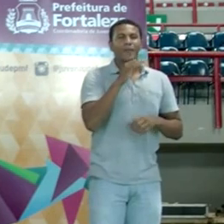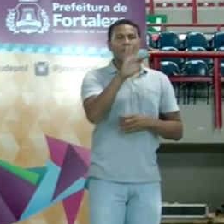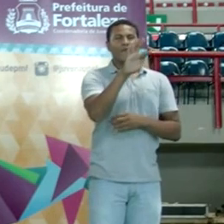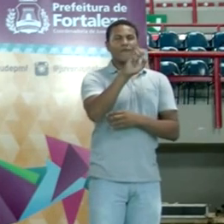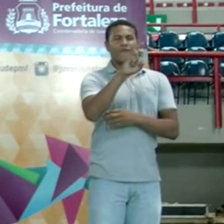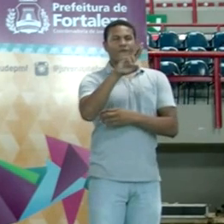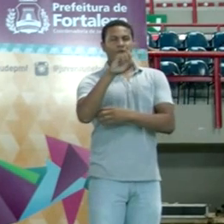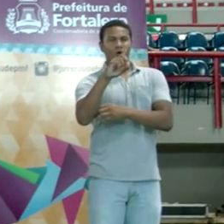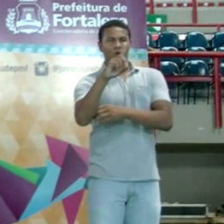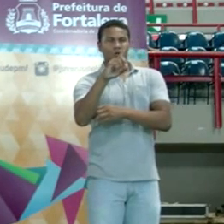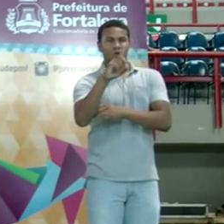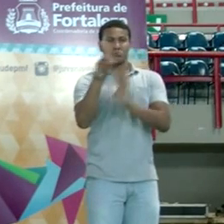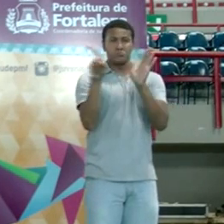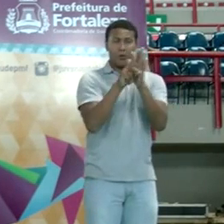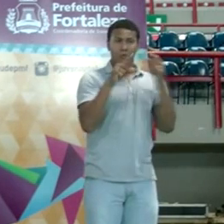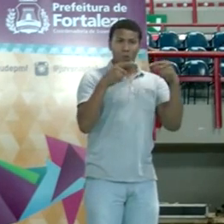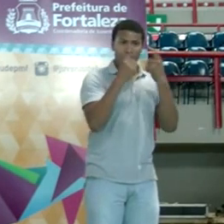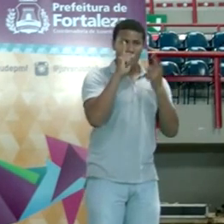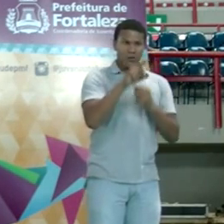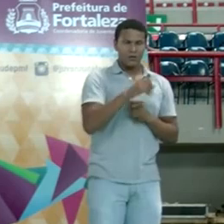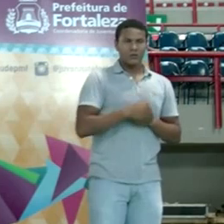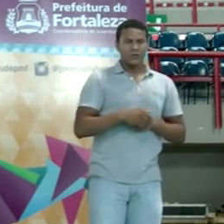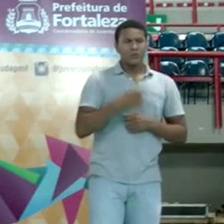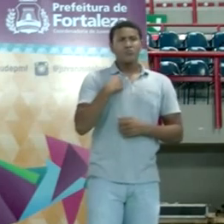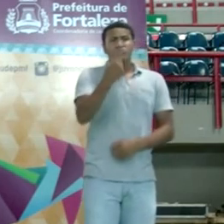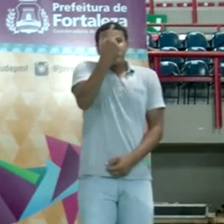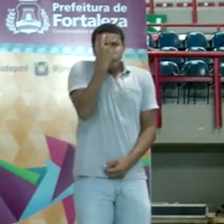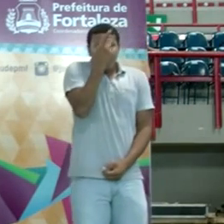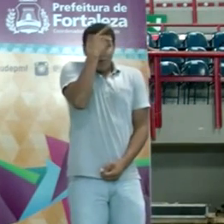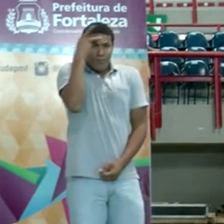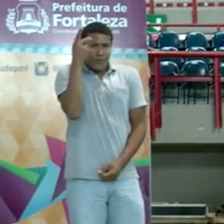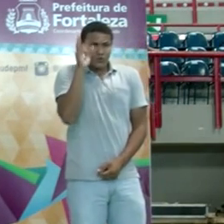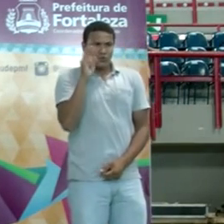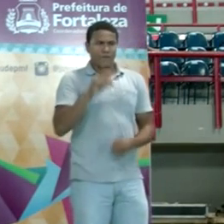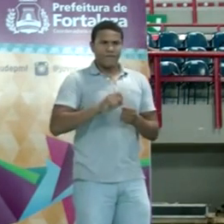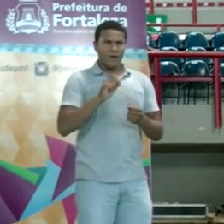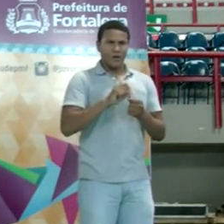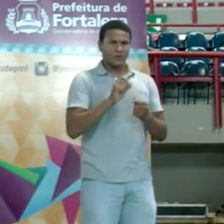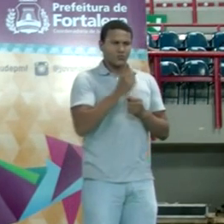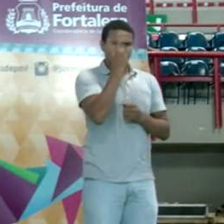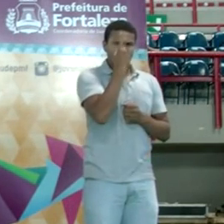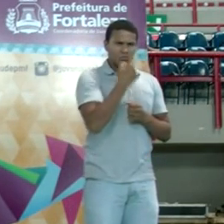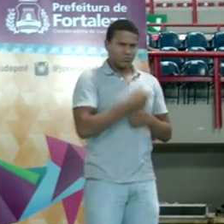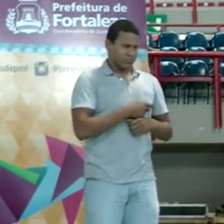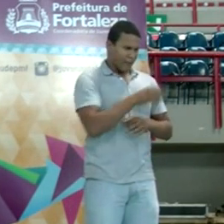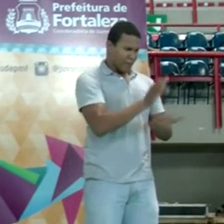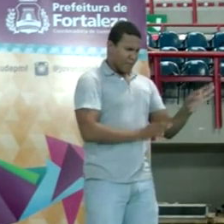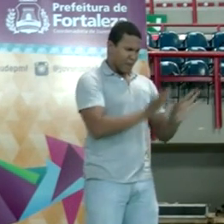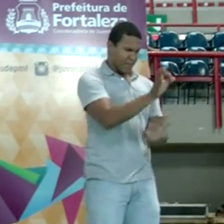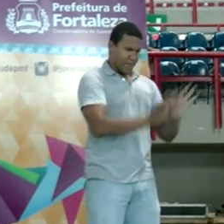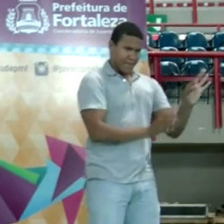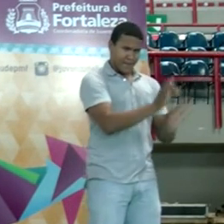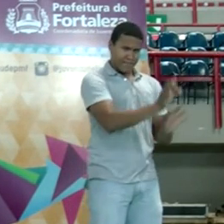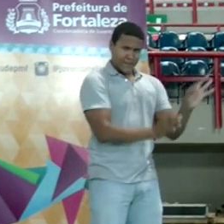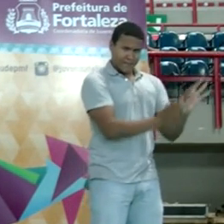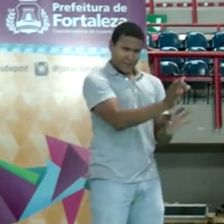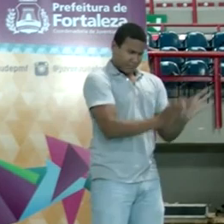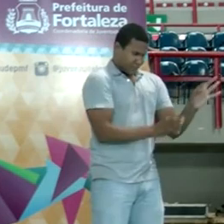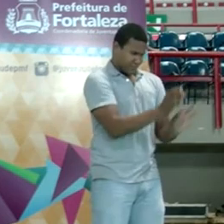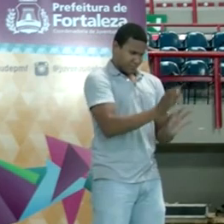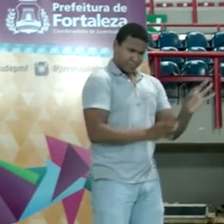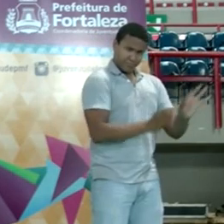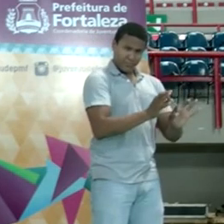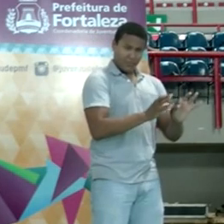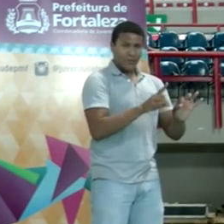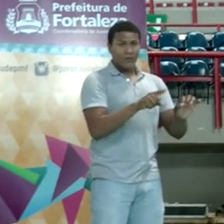era responsável por fazer apenas uma parte da produção. E o chefe tinha que ficar olhando ele trabalhar.